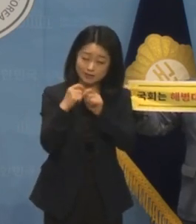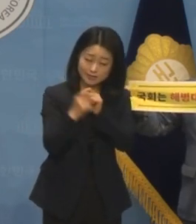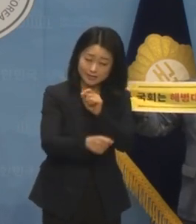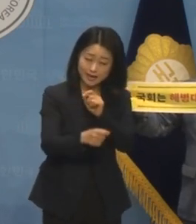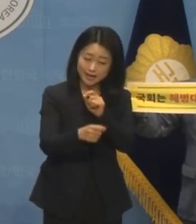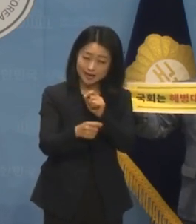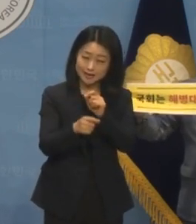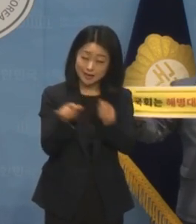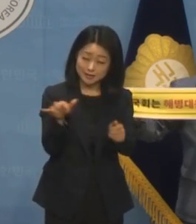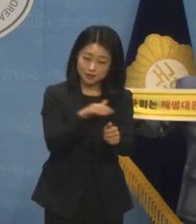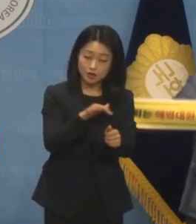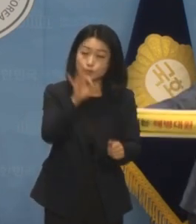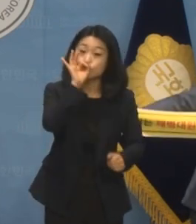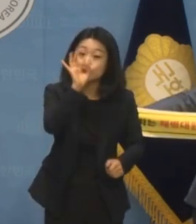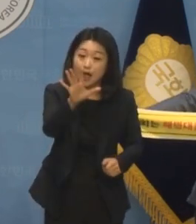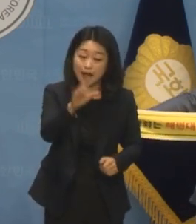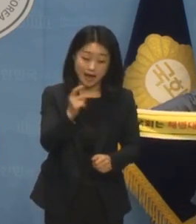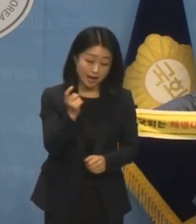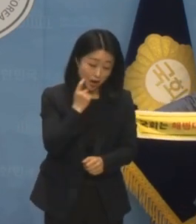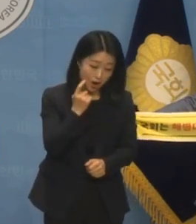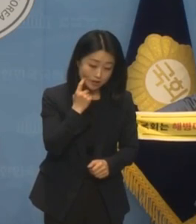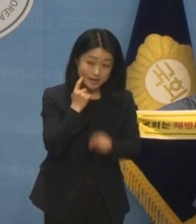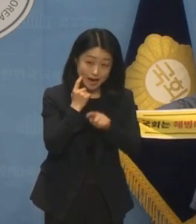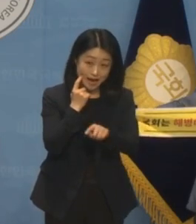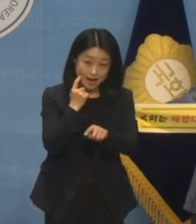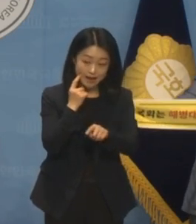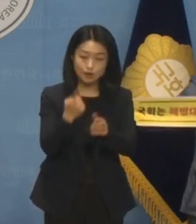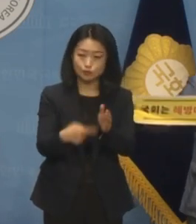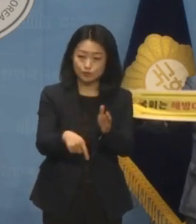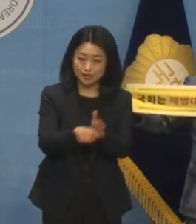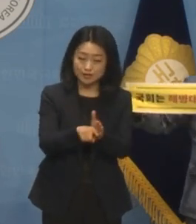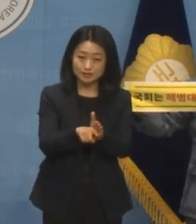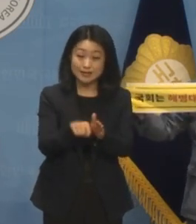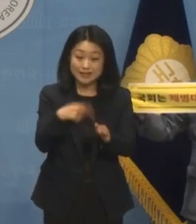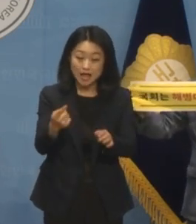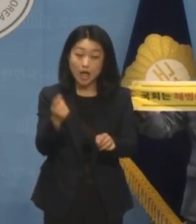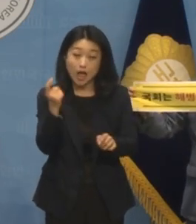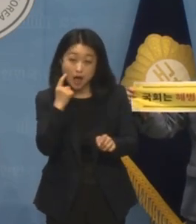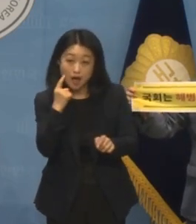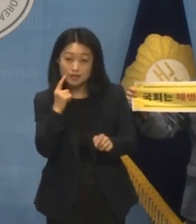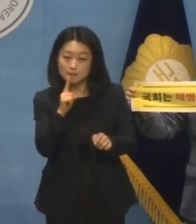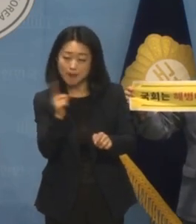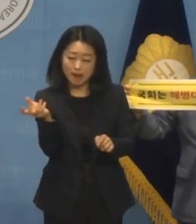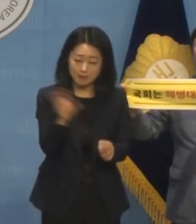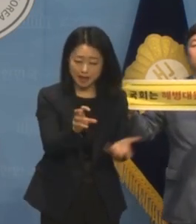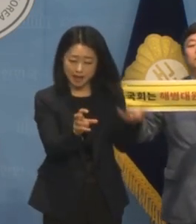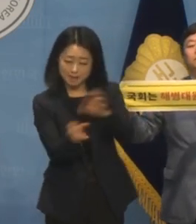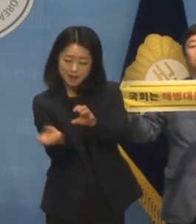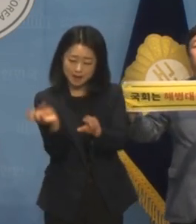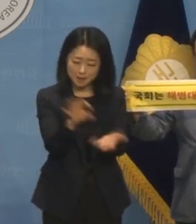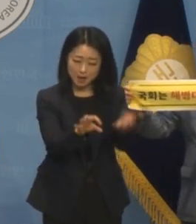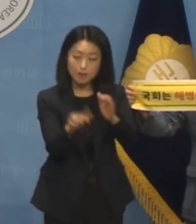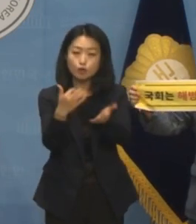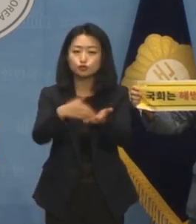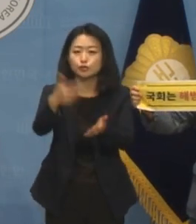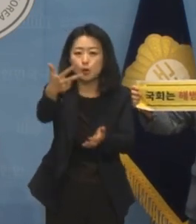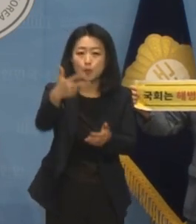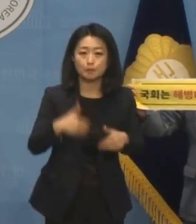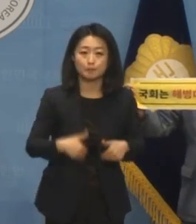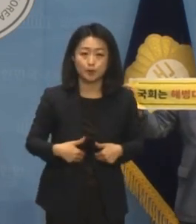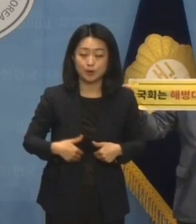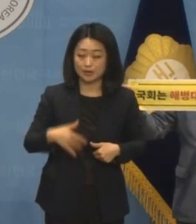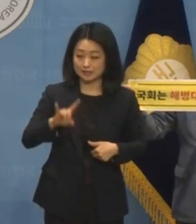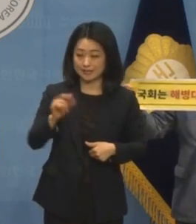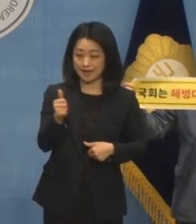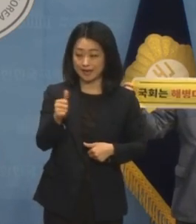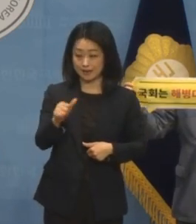없습니다. 하나의 거짓을 참으로 만들기 위해서는 거짓말을 7개 이상 해야 됩니다. 애초에 최해병